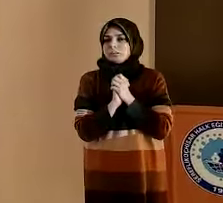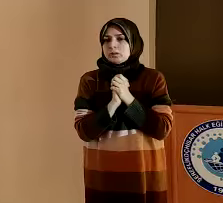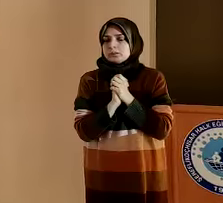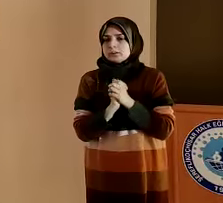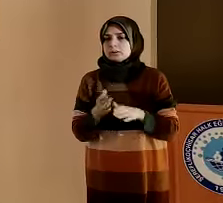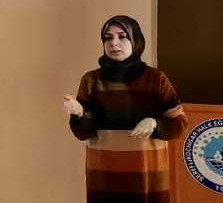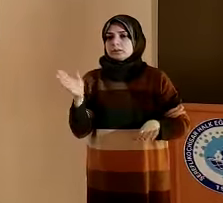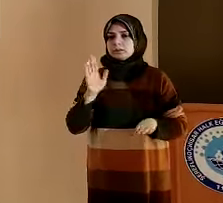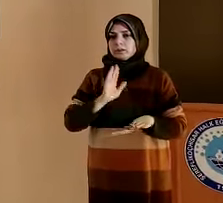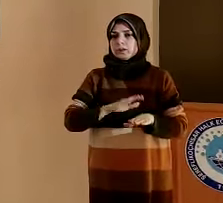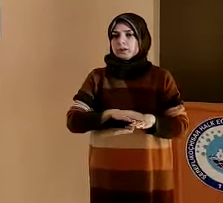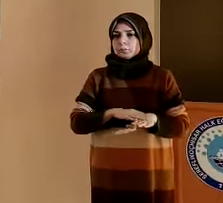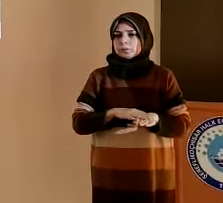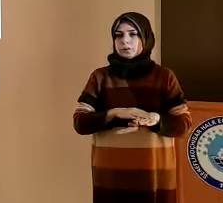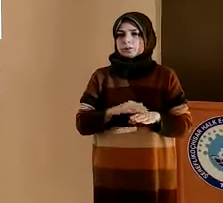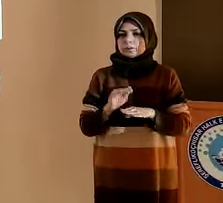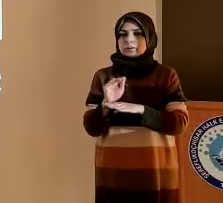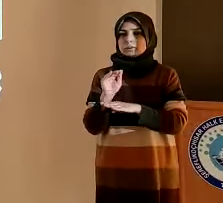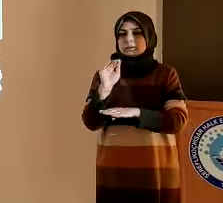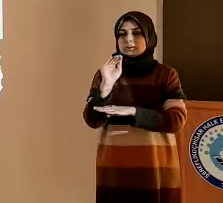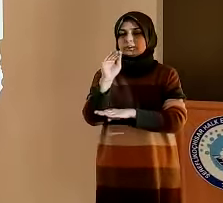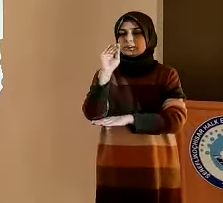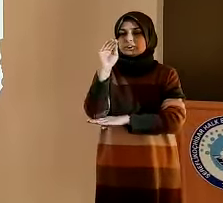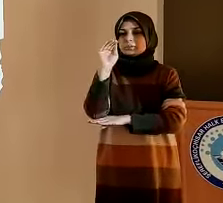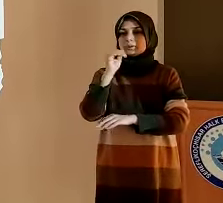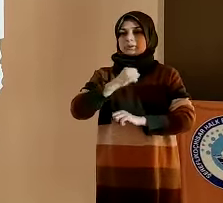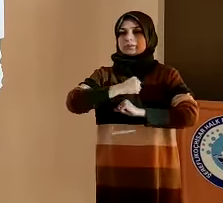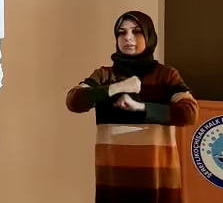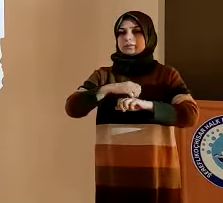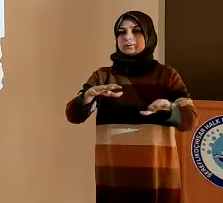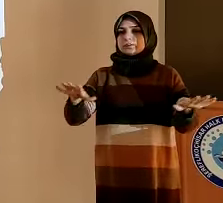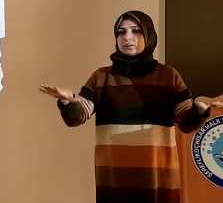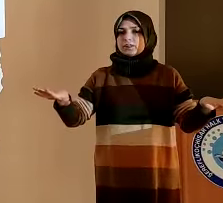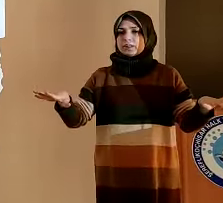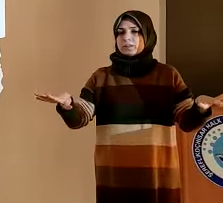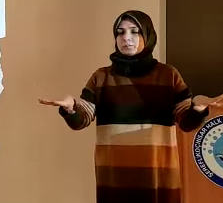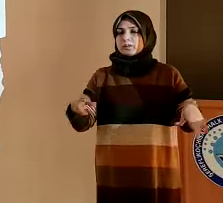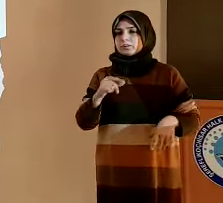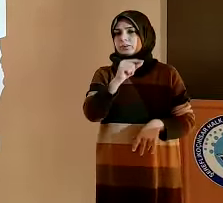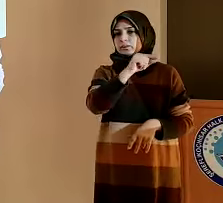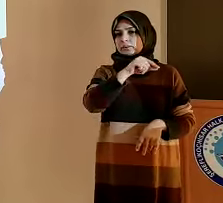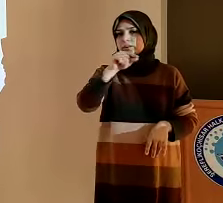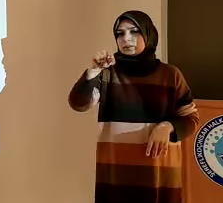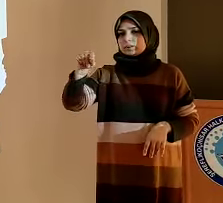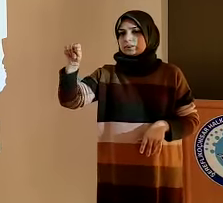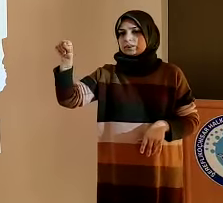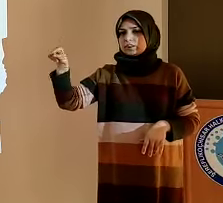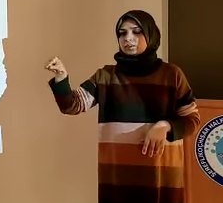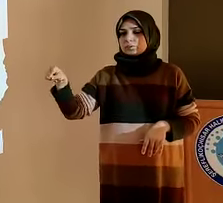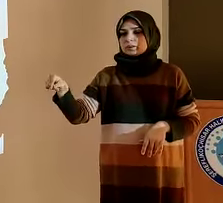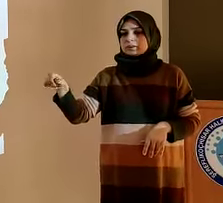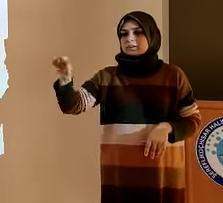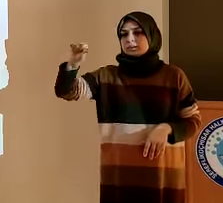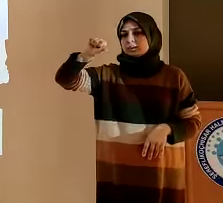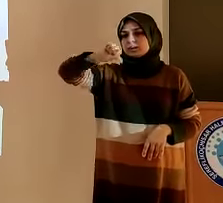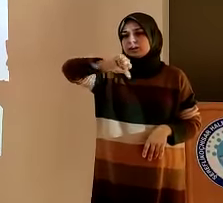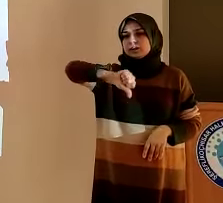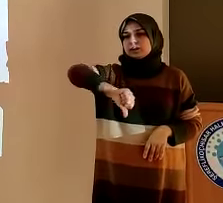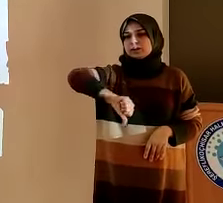yalvarmak, yapmak, yaşamak, yaymak, yazmak,